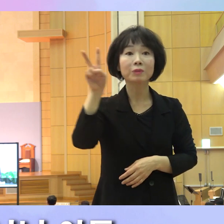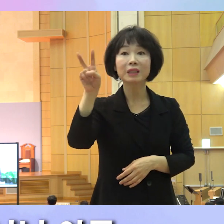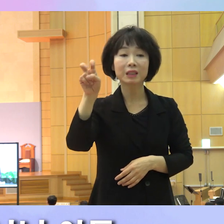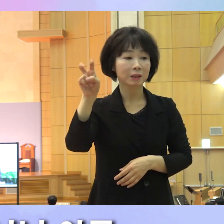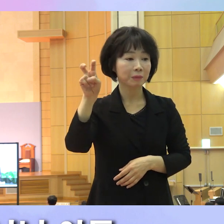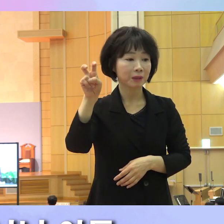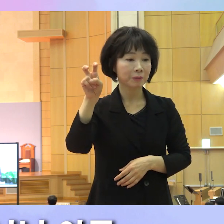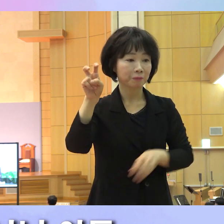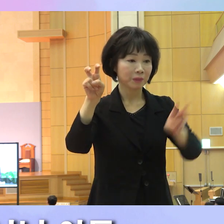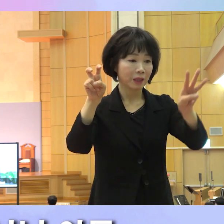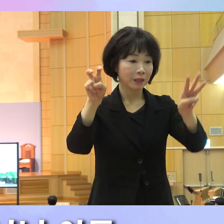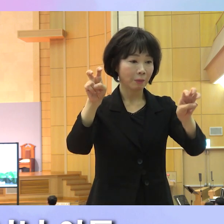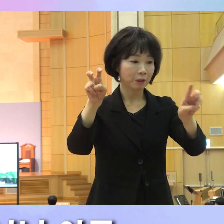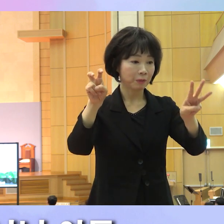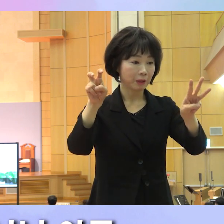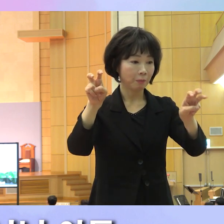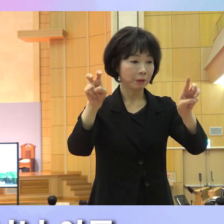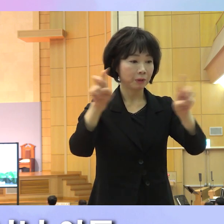32절